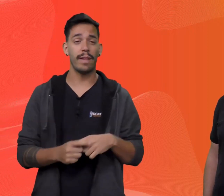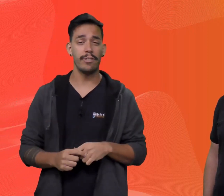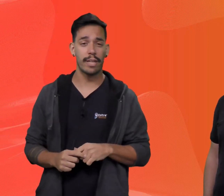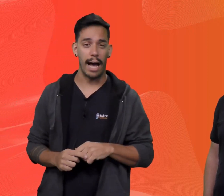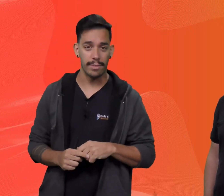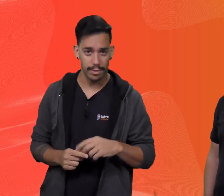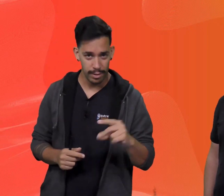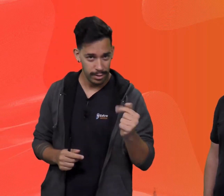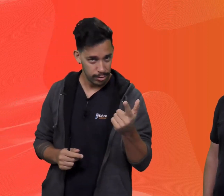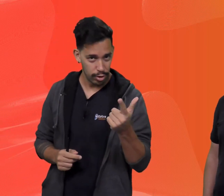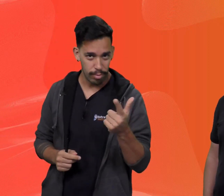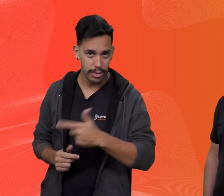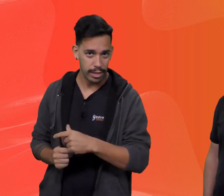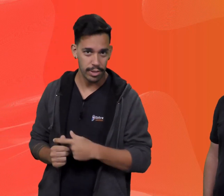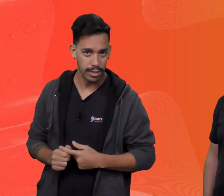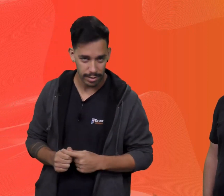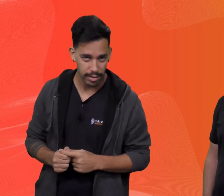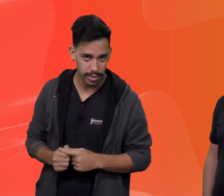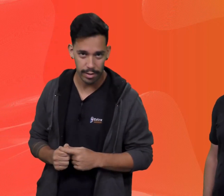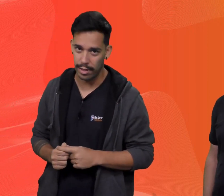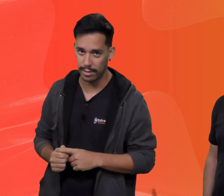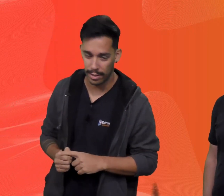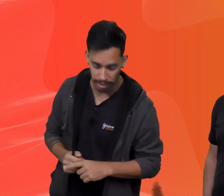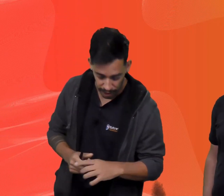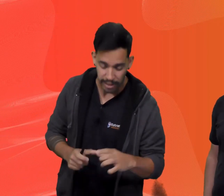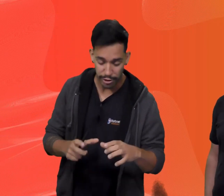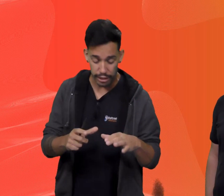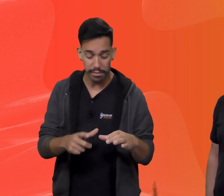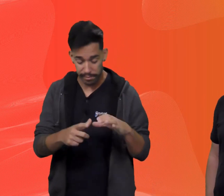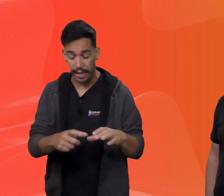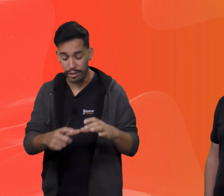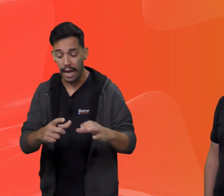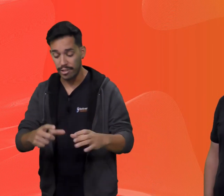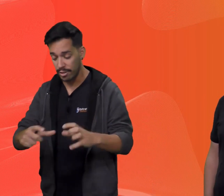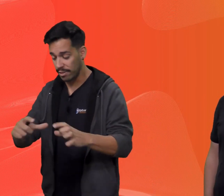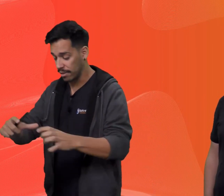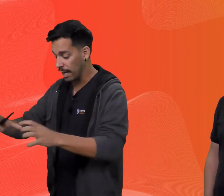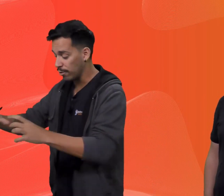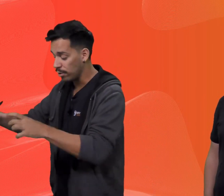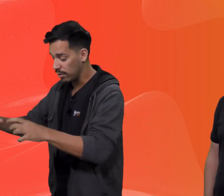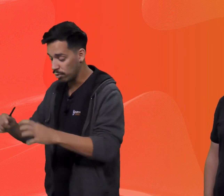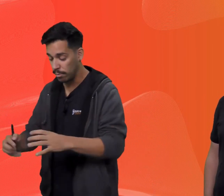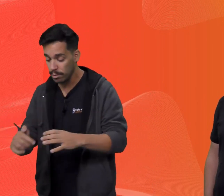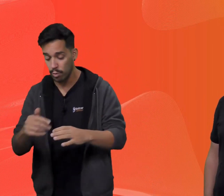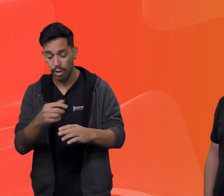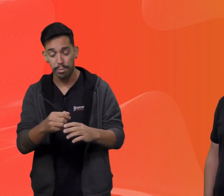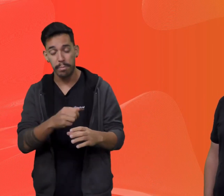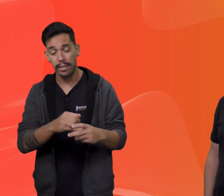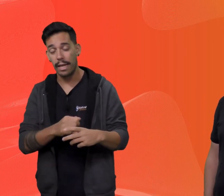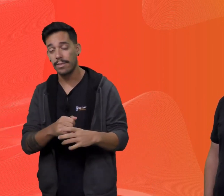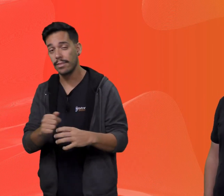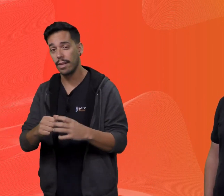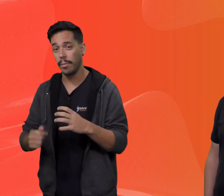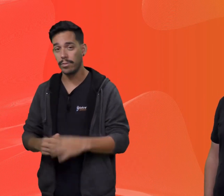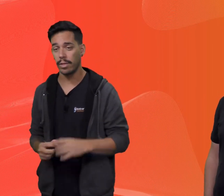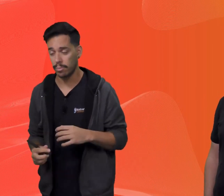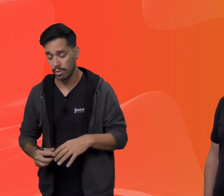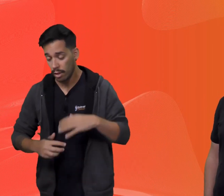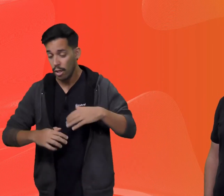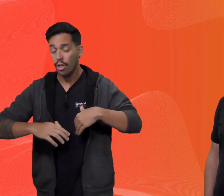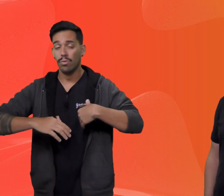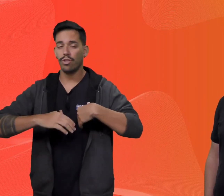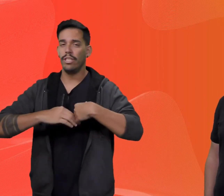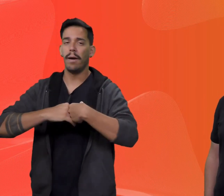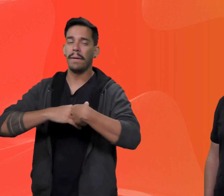utilizou flashcards. Toma, tá achando que essa revisão é recente? E tinha flashcards, tinha os cartõezinhos mesmo com as propriedades desses elementos